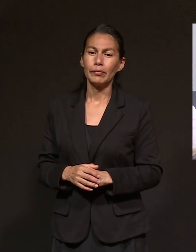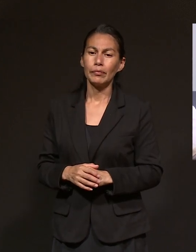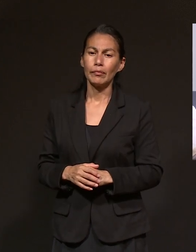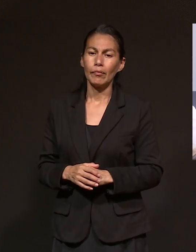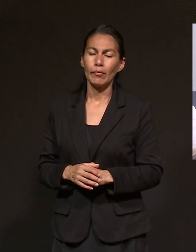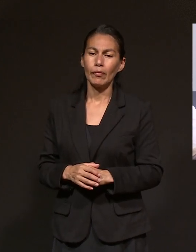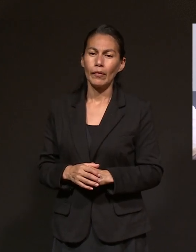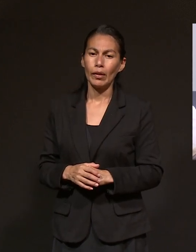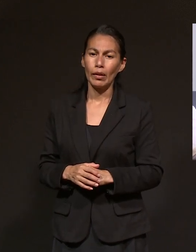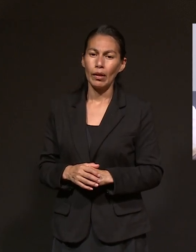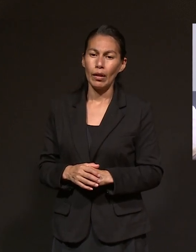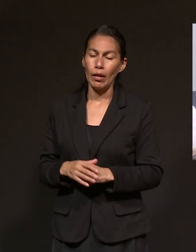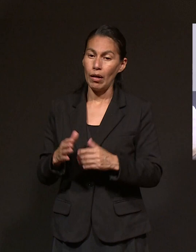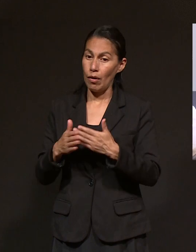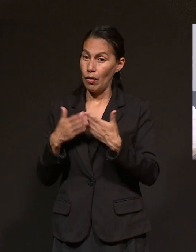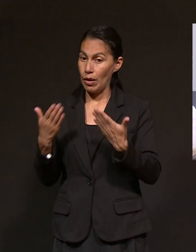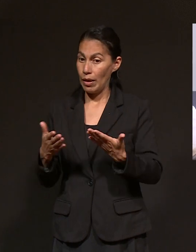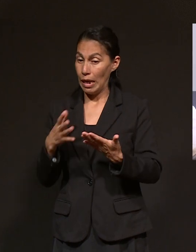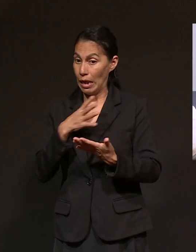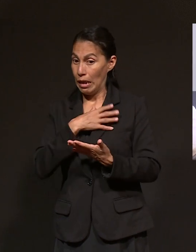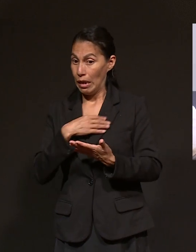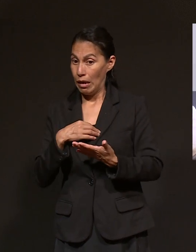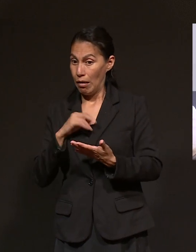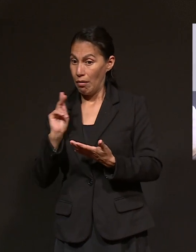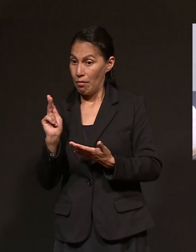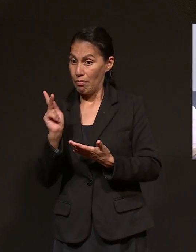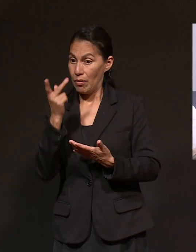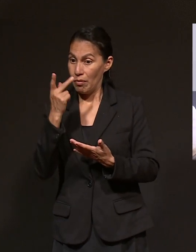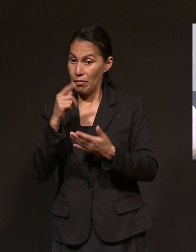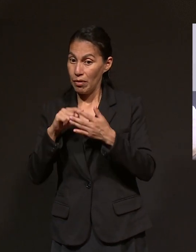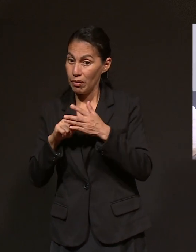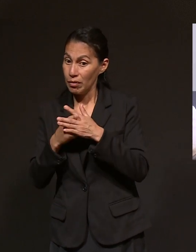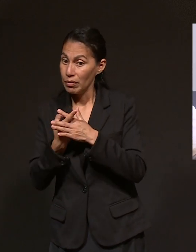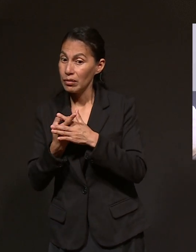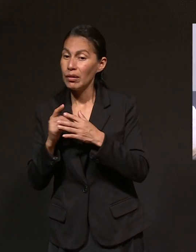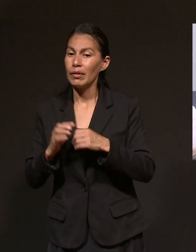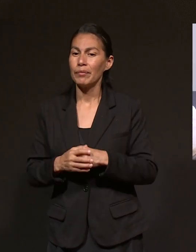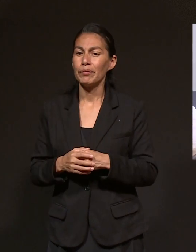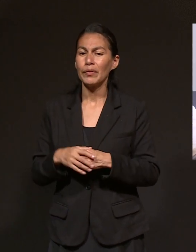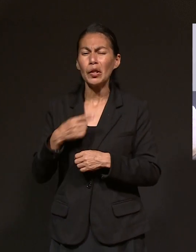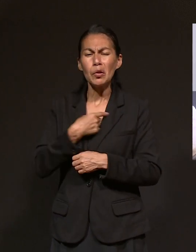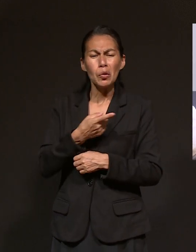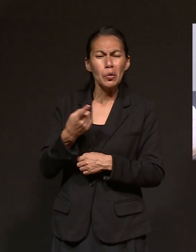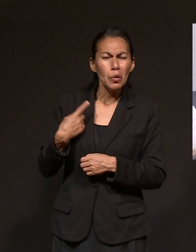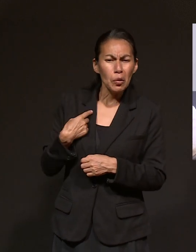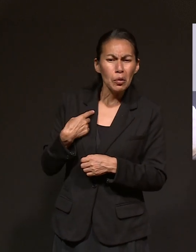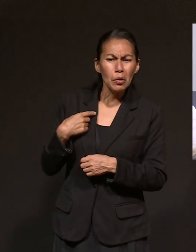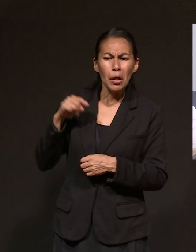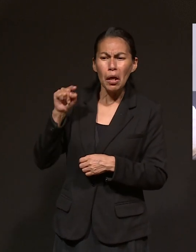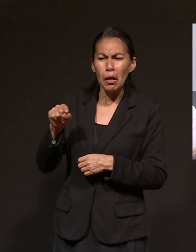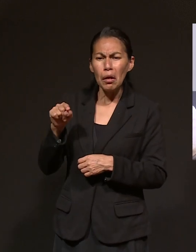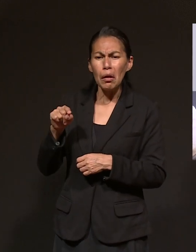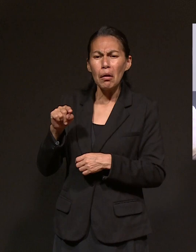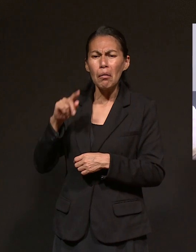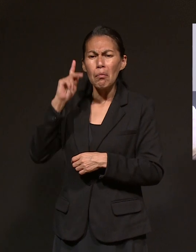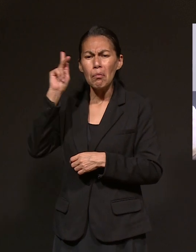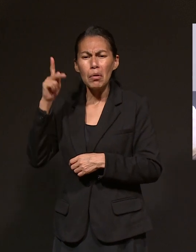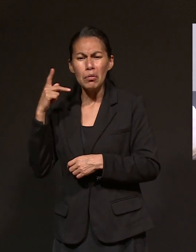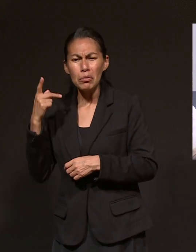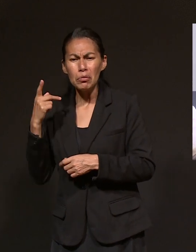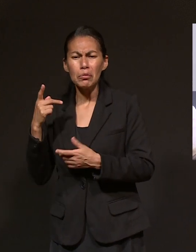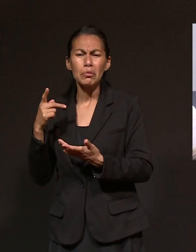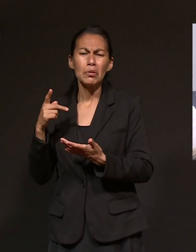tuviera que ingresar a la prepa. Y ahora viene la otra parte. Ya estamos en Pachuca, con trabajos